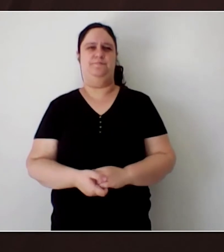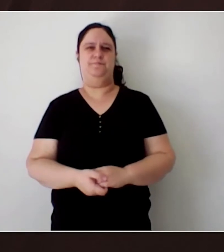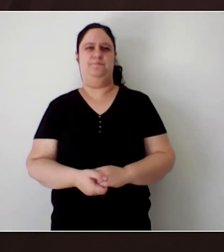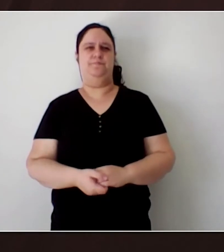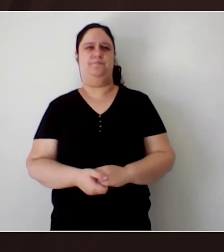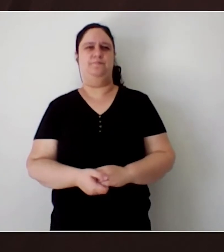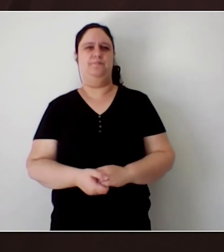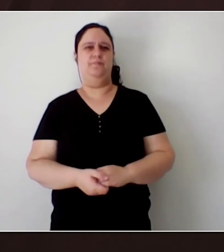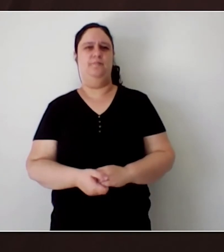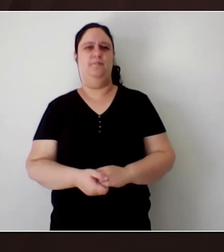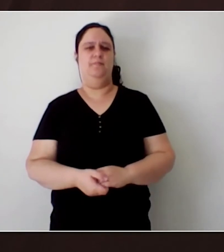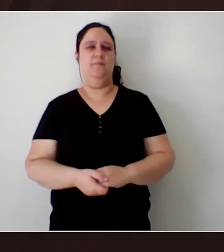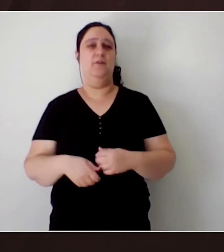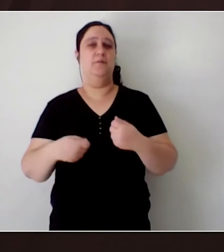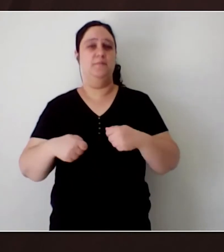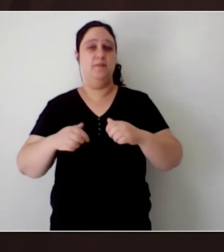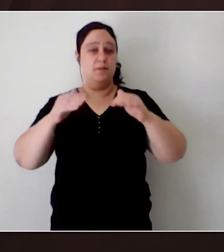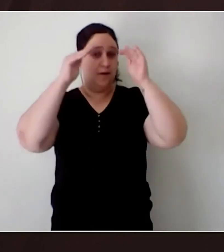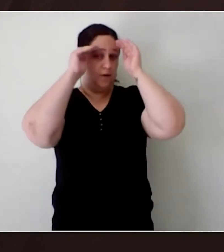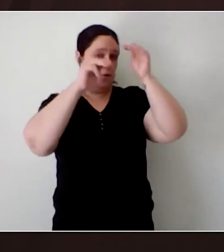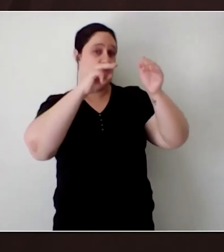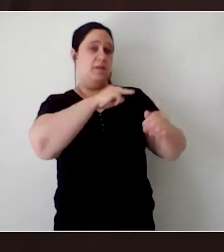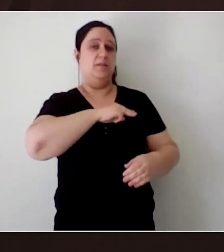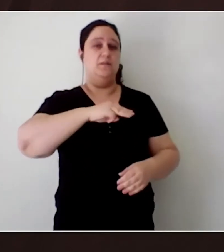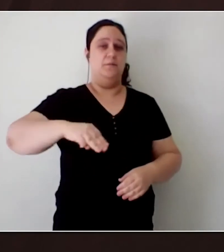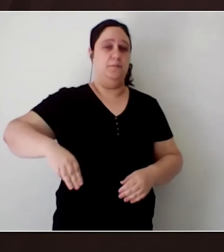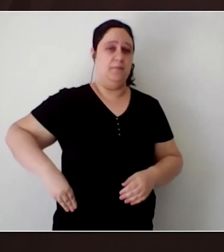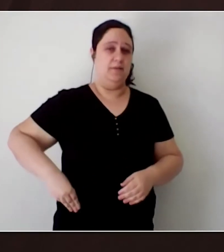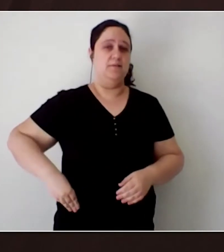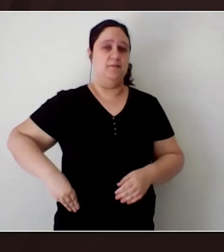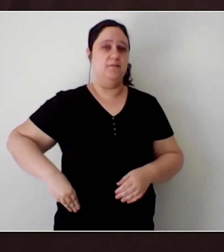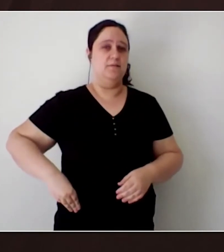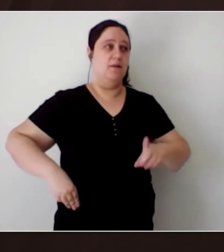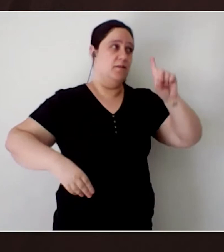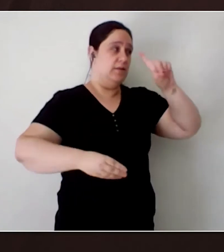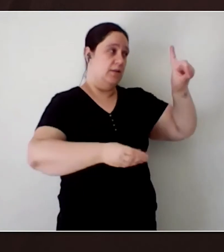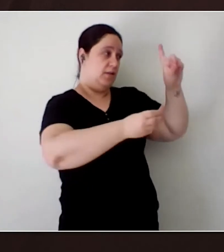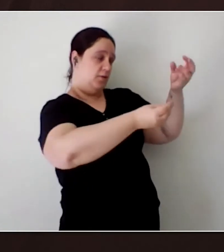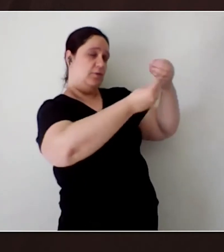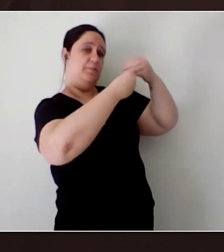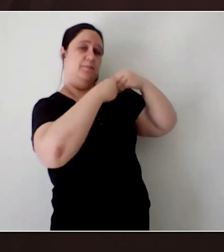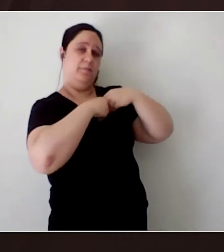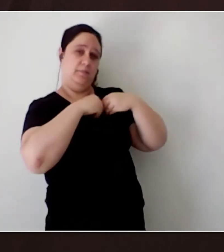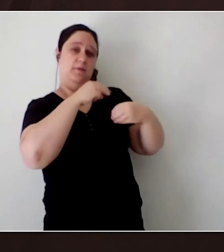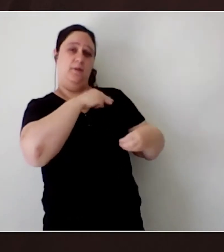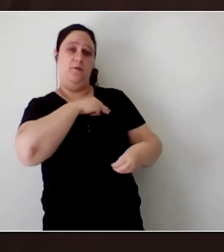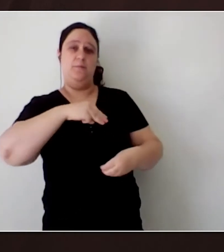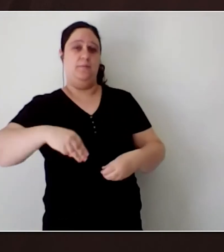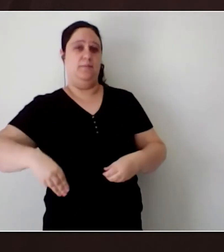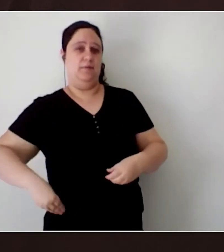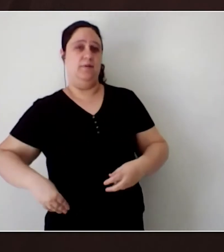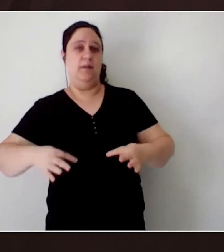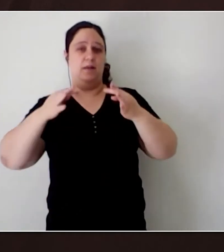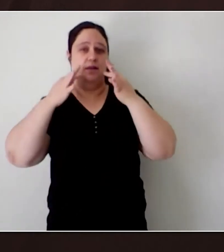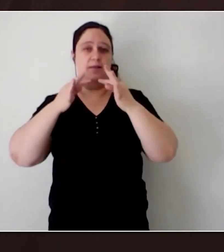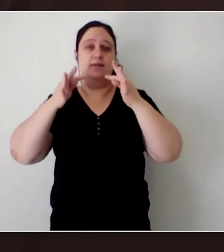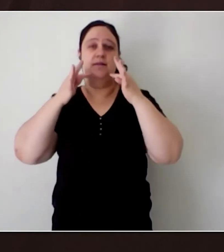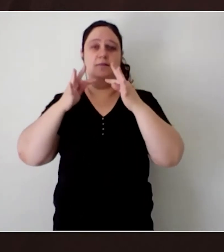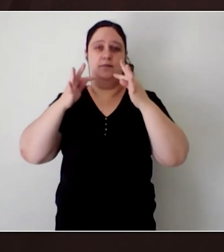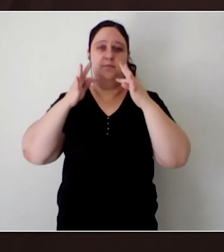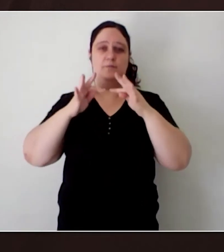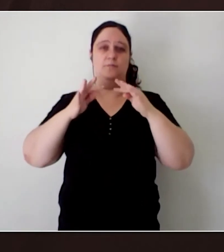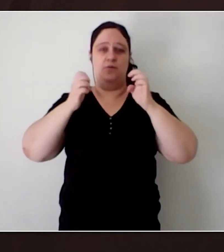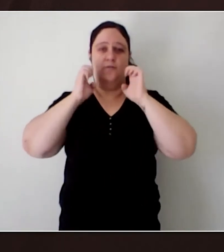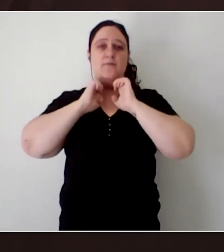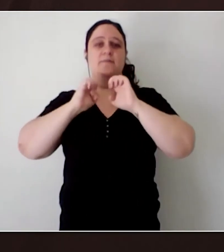Senhor Jesus, de pregar, de testemunhar o Evangelho da graça. Irmãos, essa deve ser a